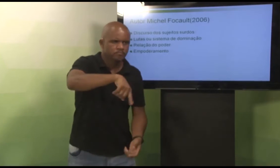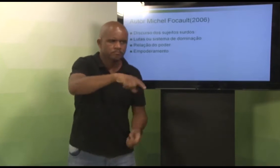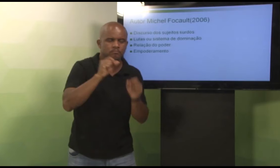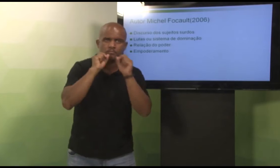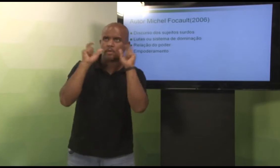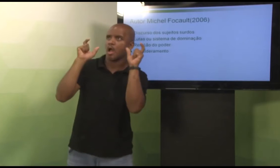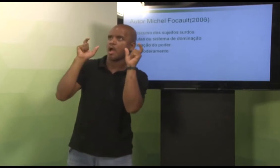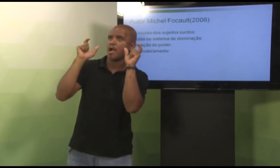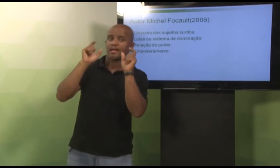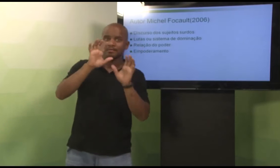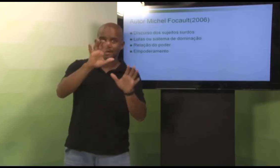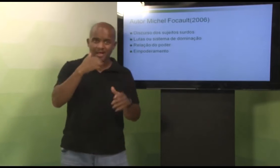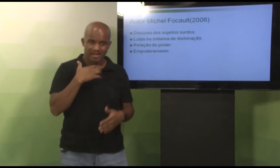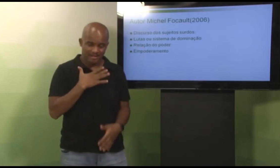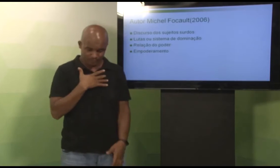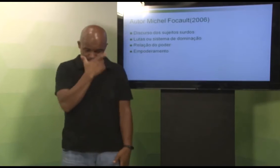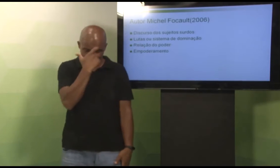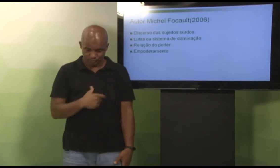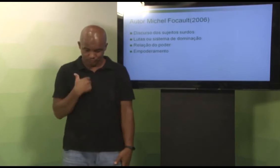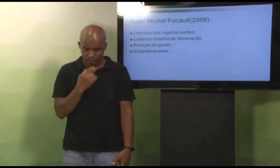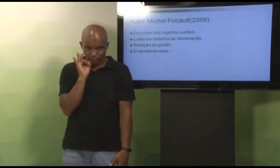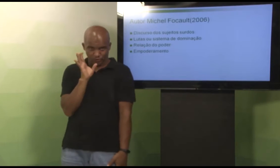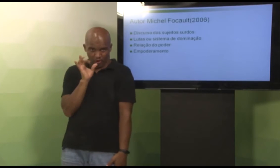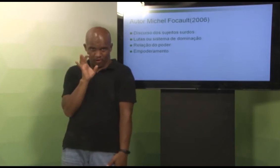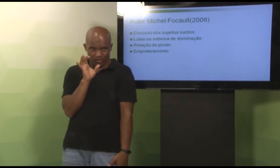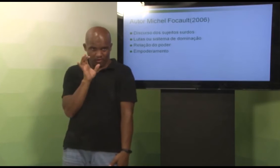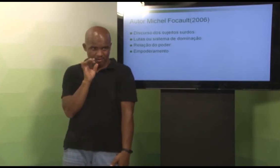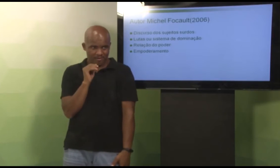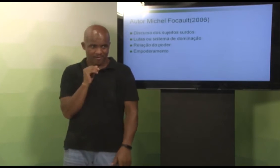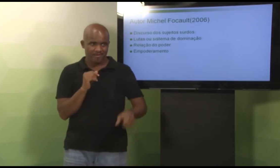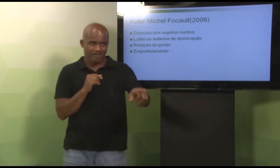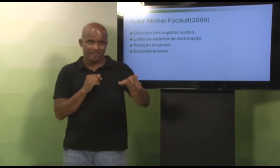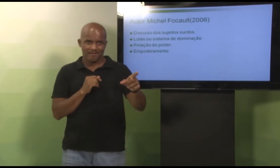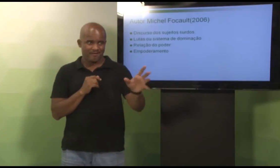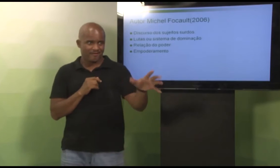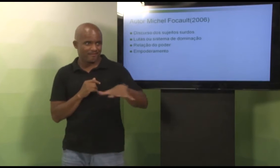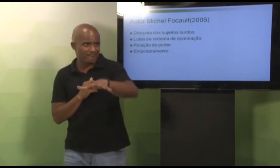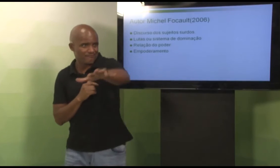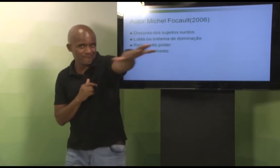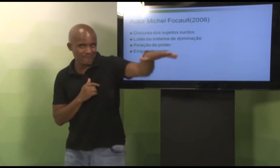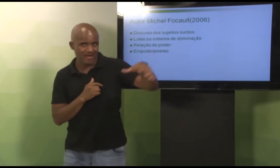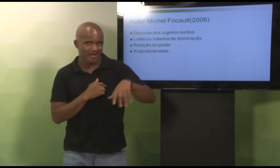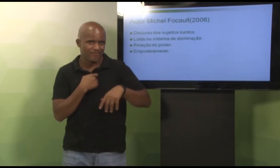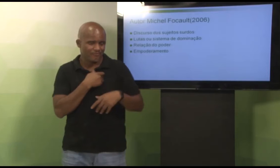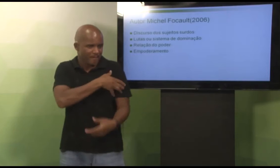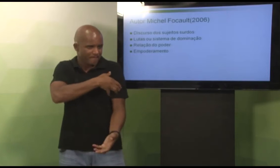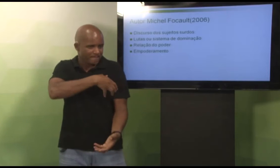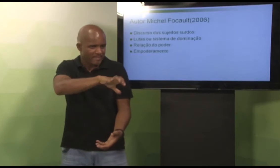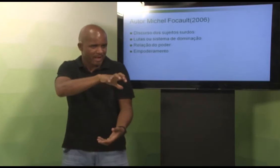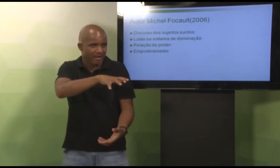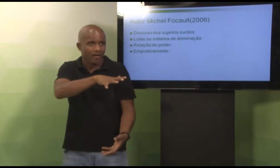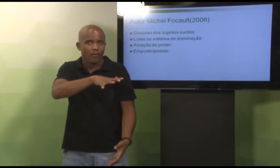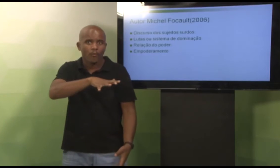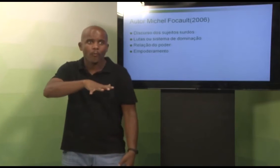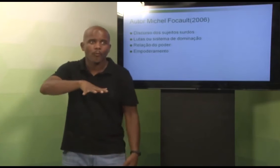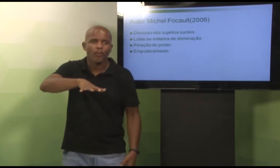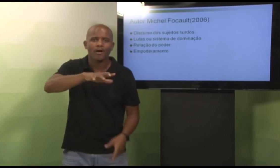não exercem o poder, elas vão começar a exercê-lo. Então, nesse sentido, eu não estou